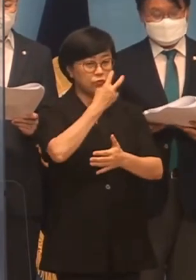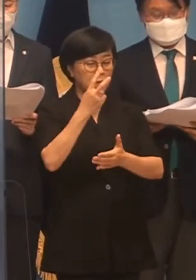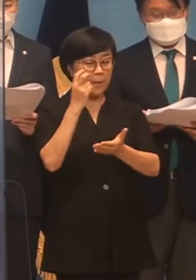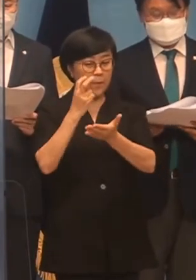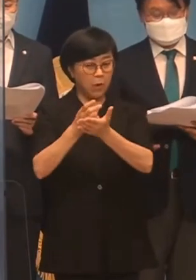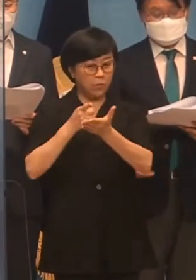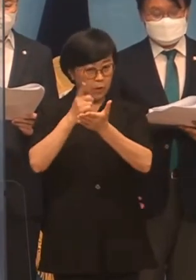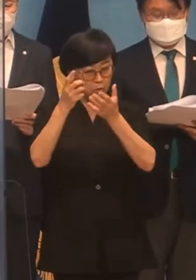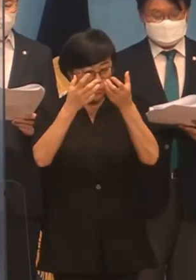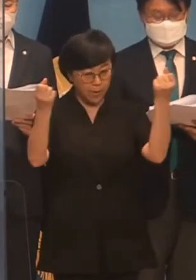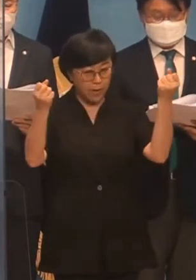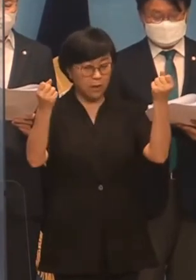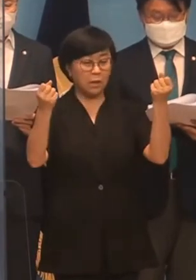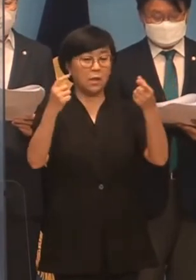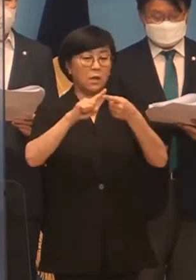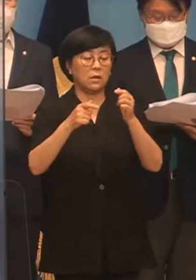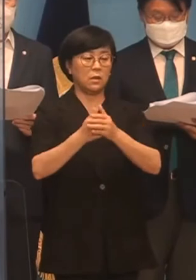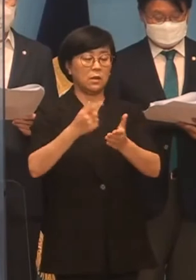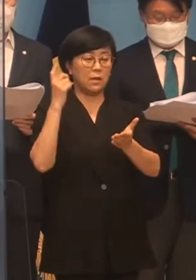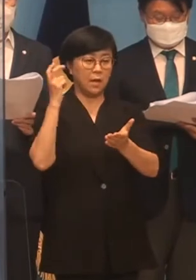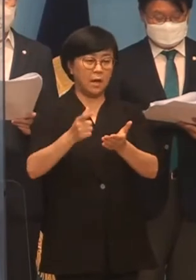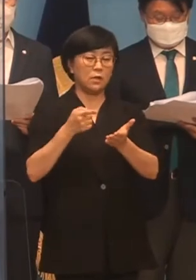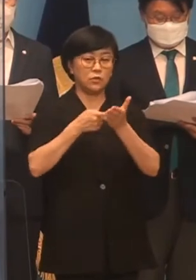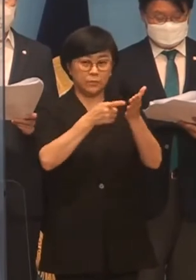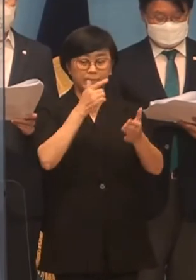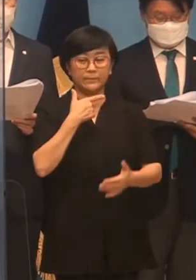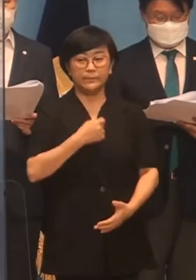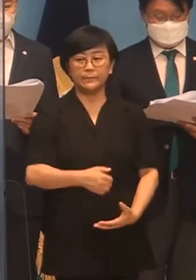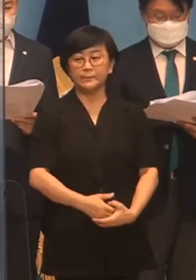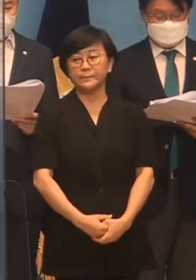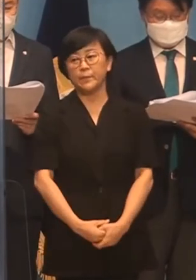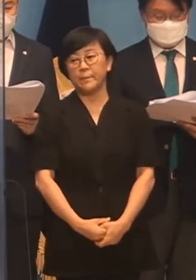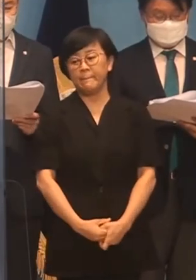입법을 마무리할 것을 강력히 촉구합니다.